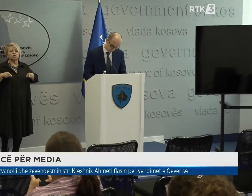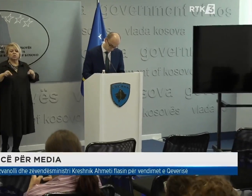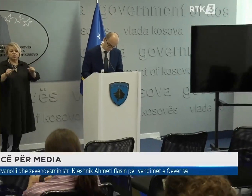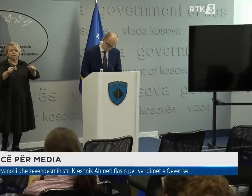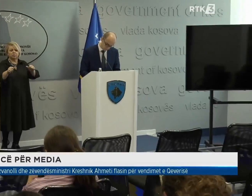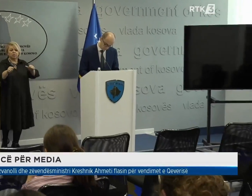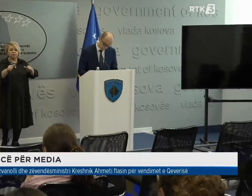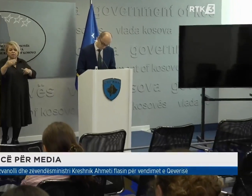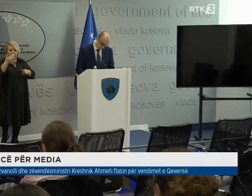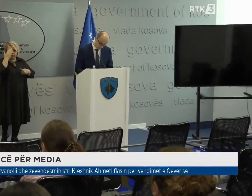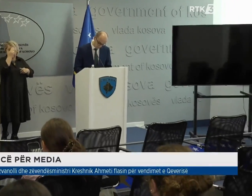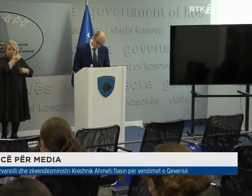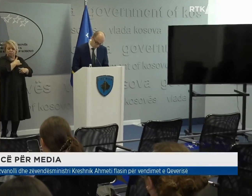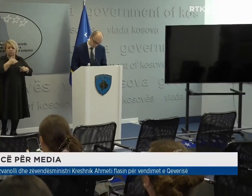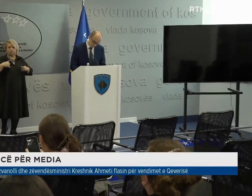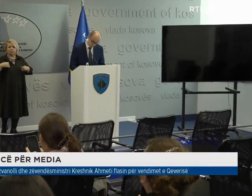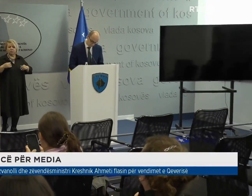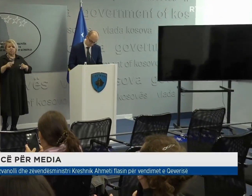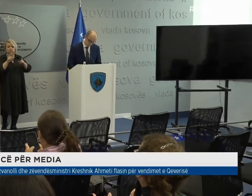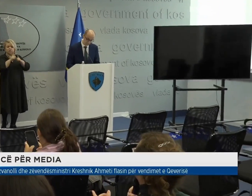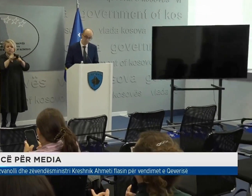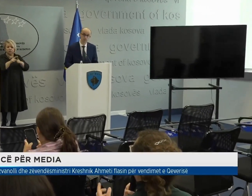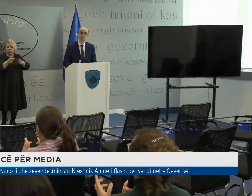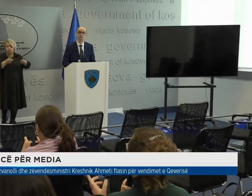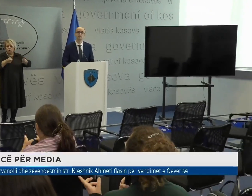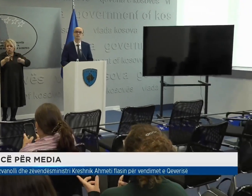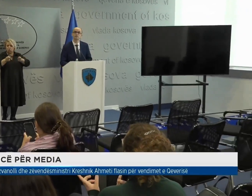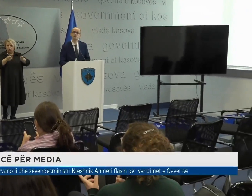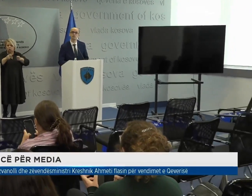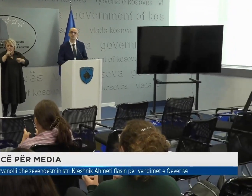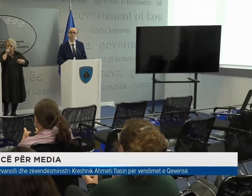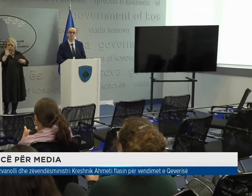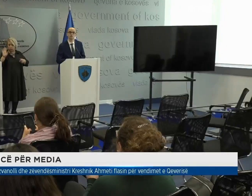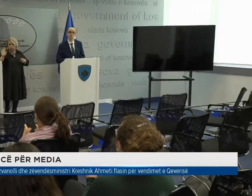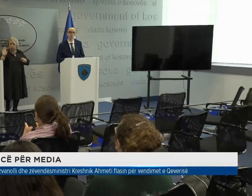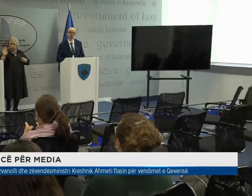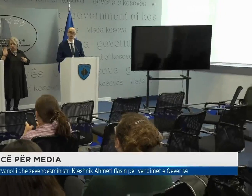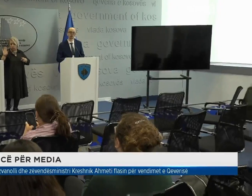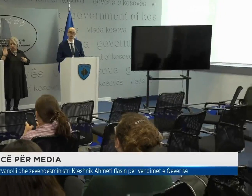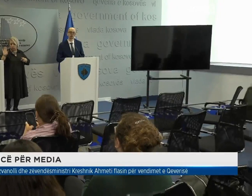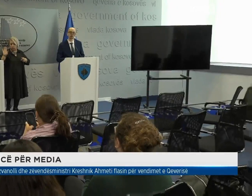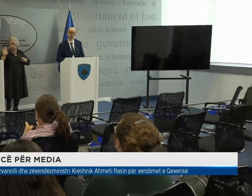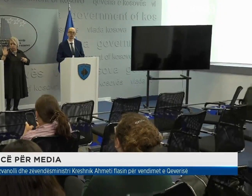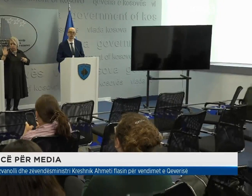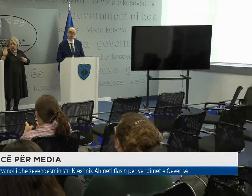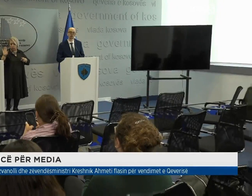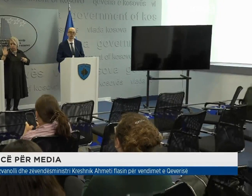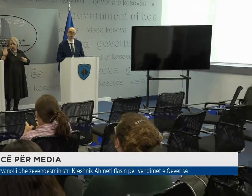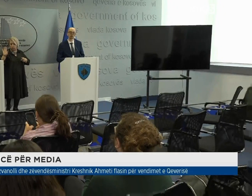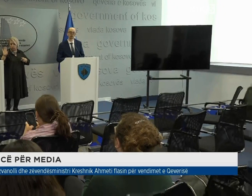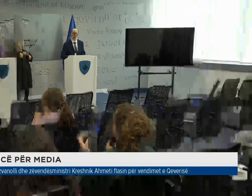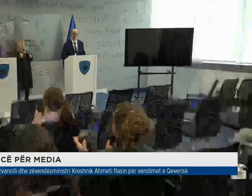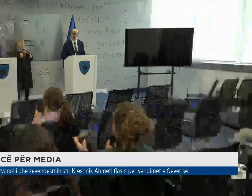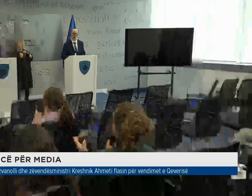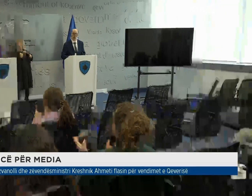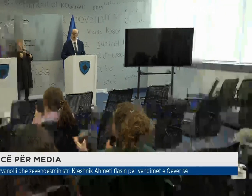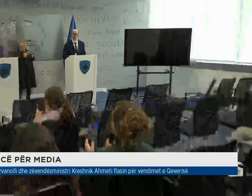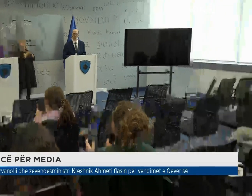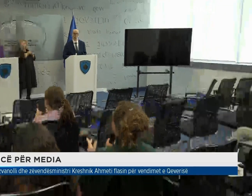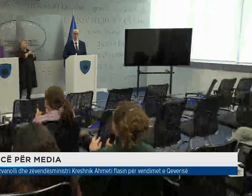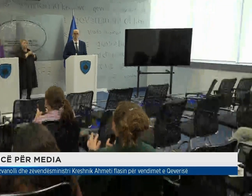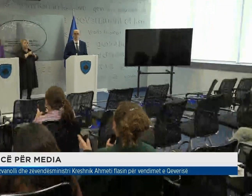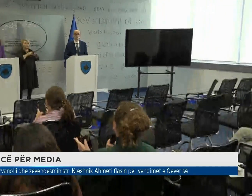që e përmendët, a ka pasur ndoshta koordinim edhe me komunën atje, sepse kemi pasur se qëndrimet e komunës së Deçanit janë